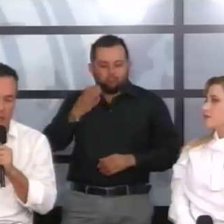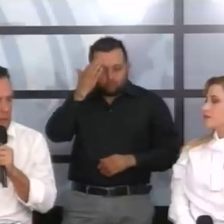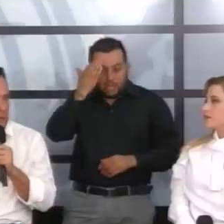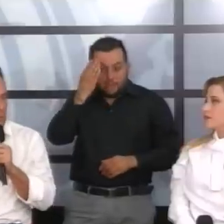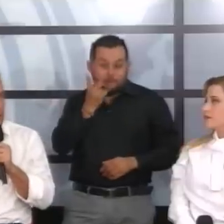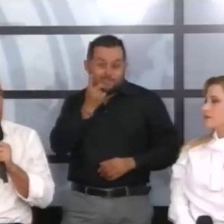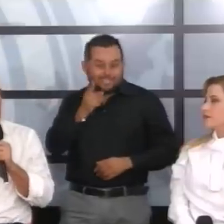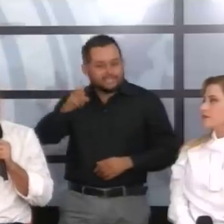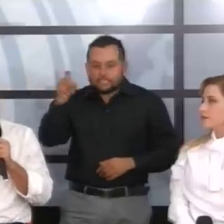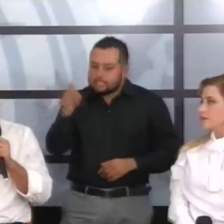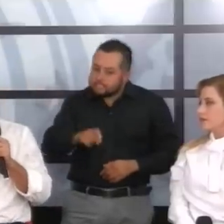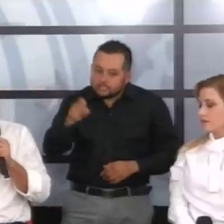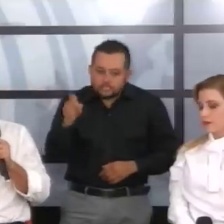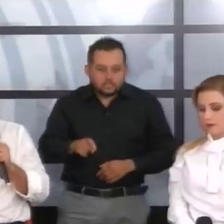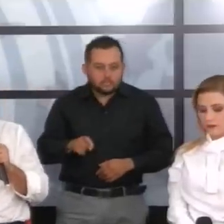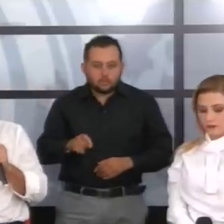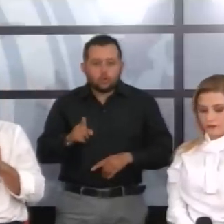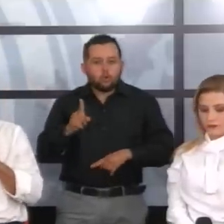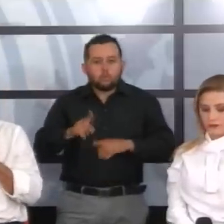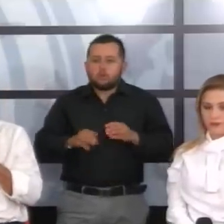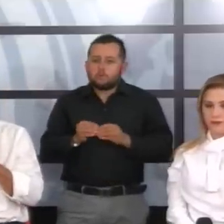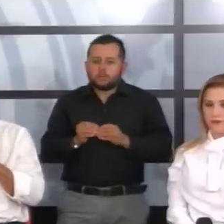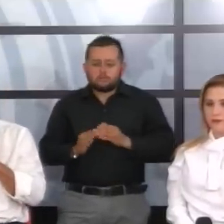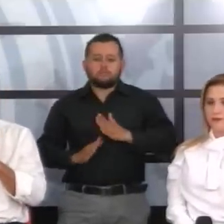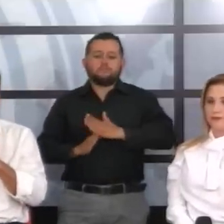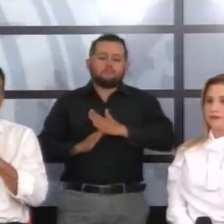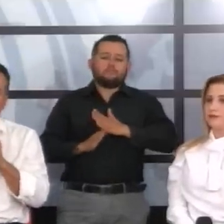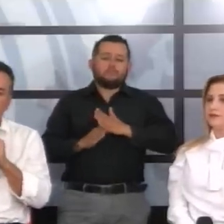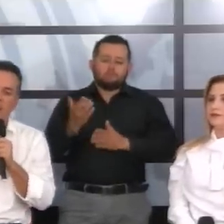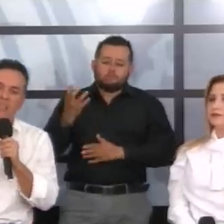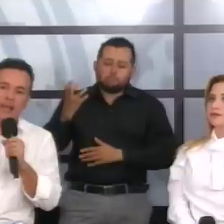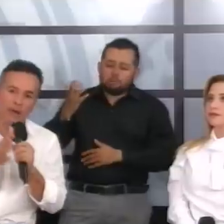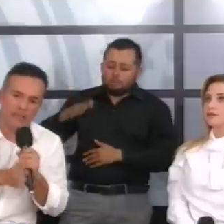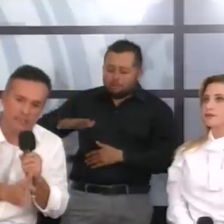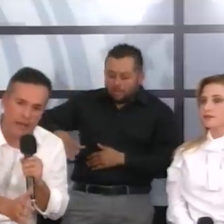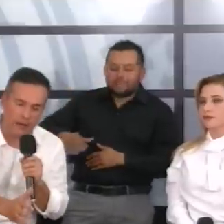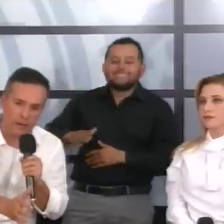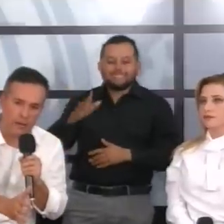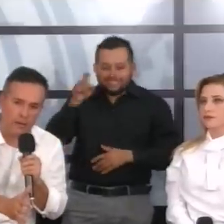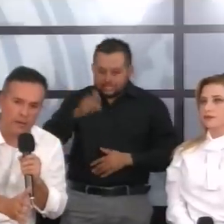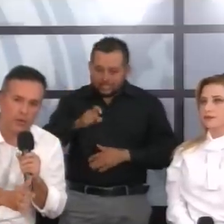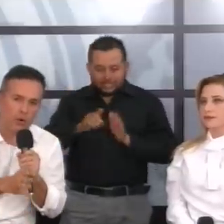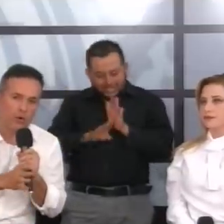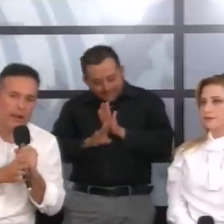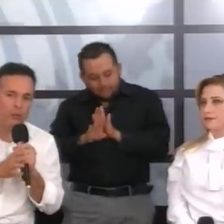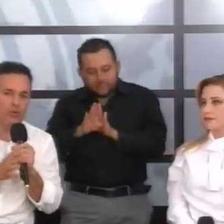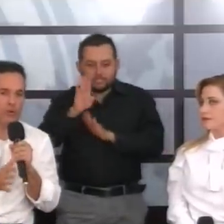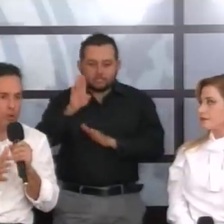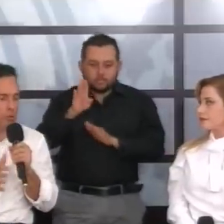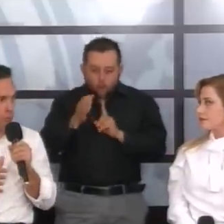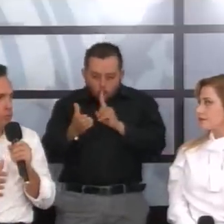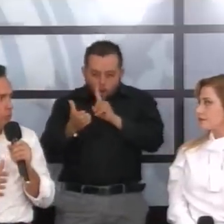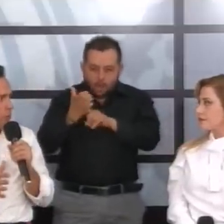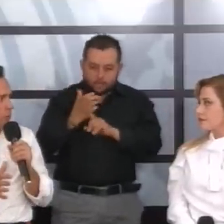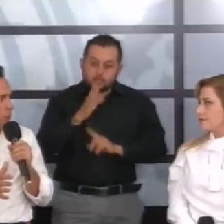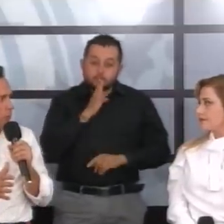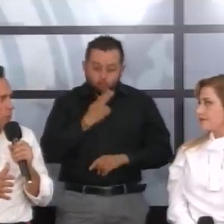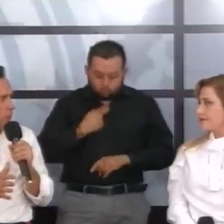necesita. Pereira no se puede estancar ni puede retroceder. Pereira necesita avanzar. Y eso lo lograremos